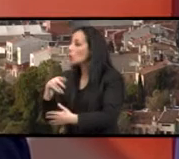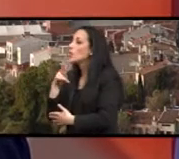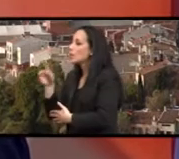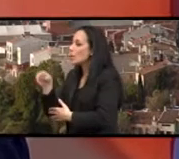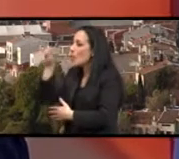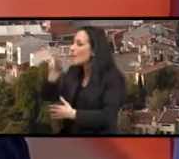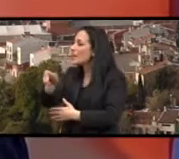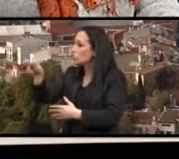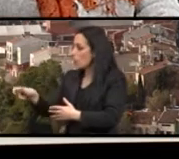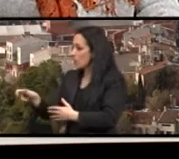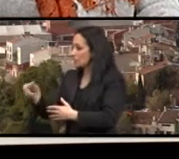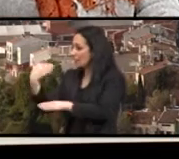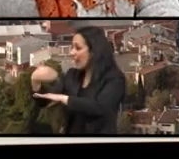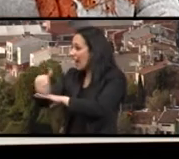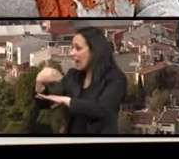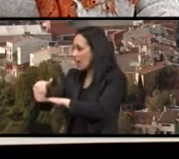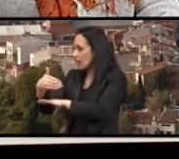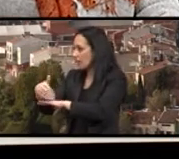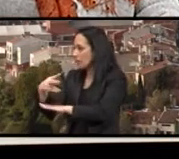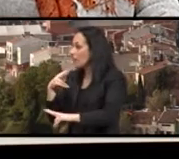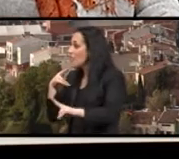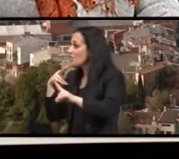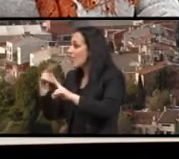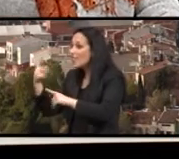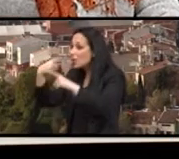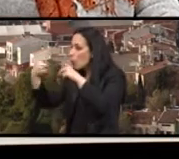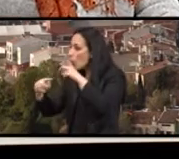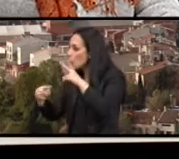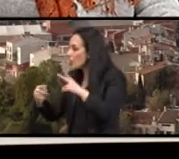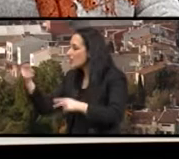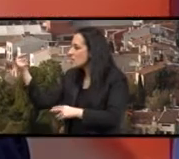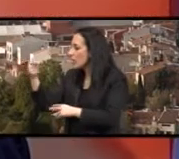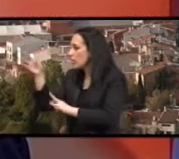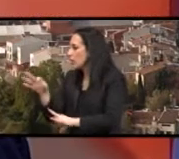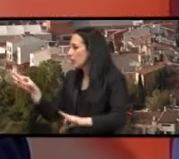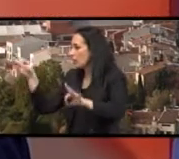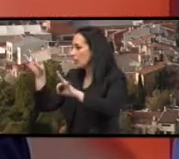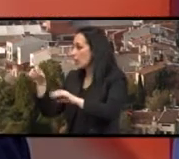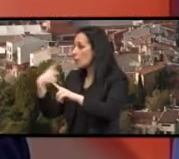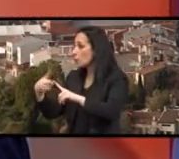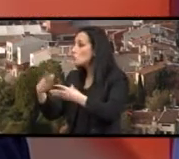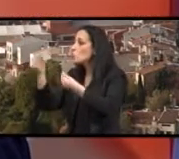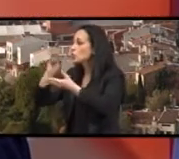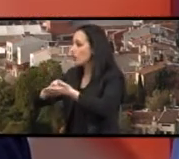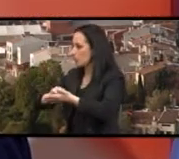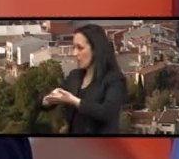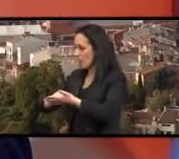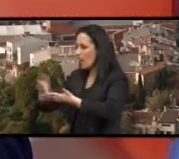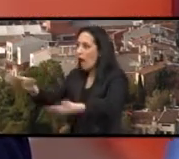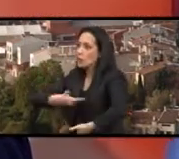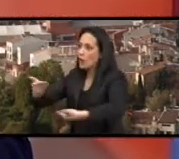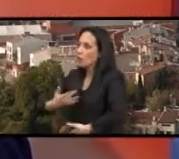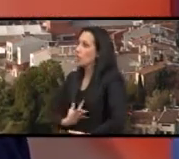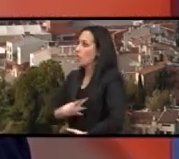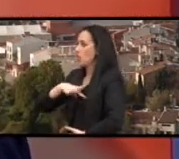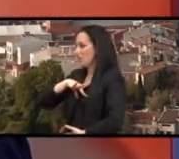persones del carrer no puc dir res, perquè jo l'ajudes que he tingut al carrer, a vegades massa i tot, tinc que dir massa i tot. Massa i